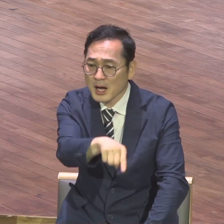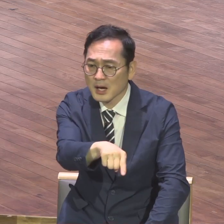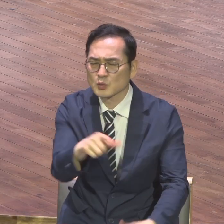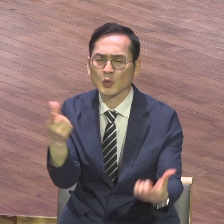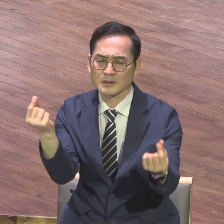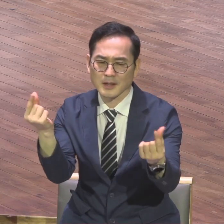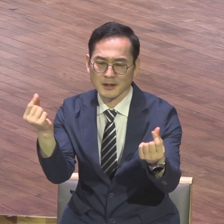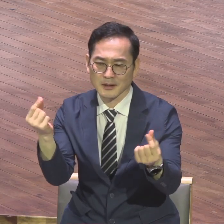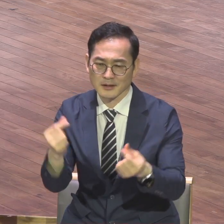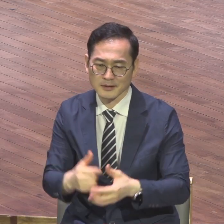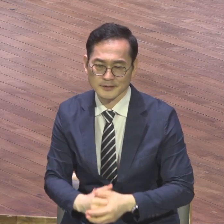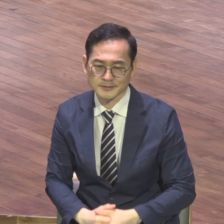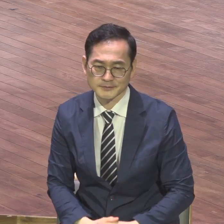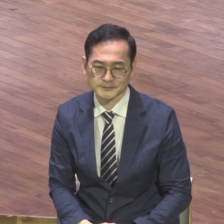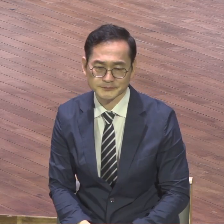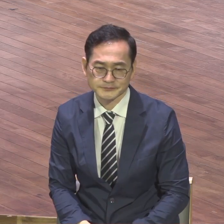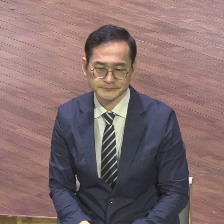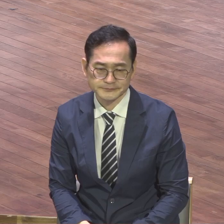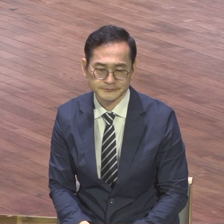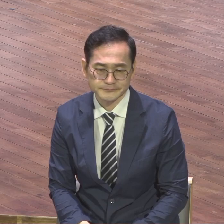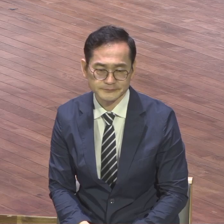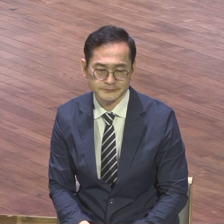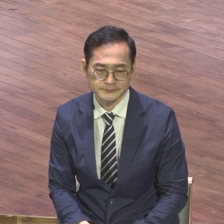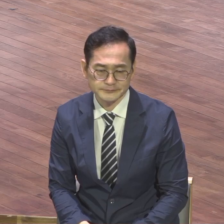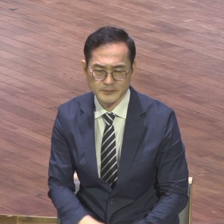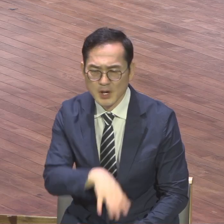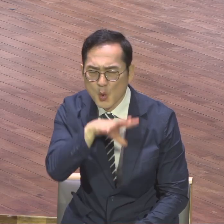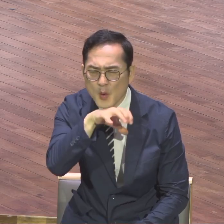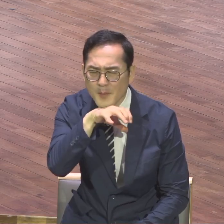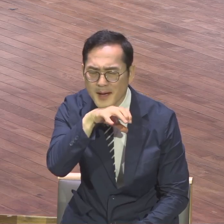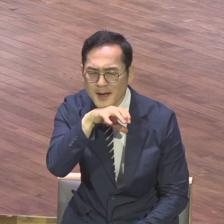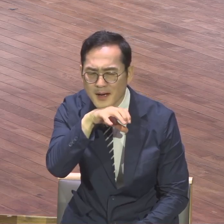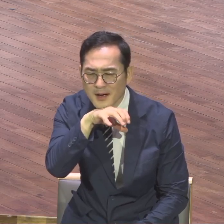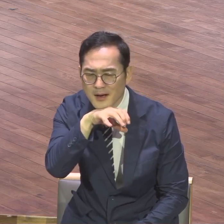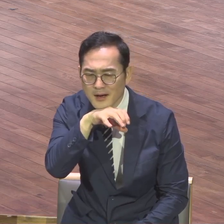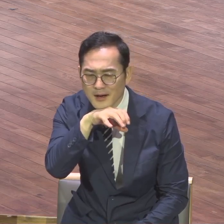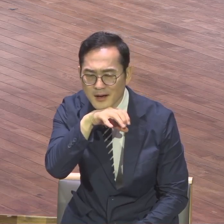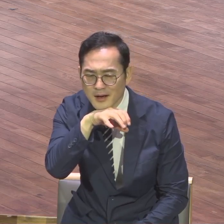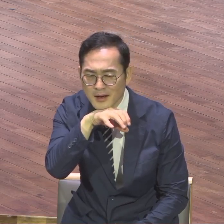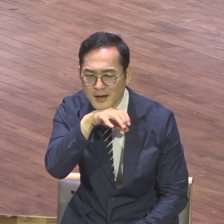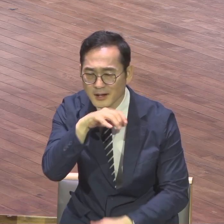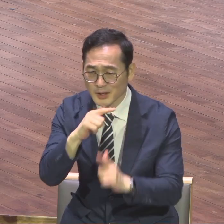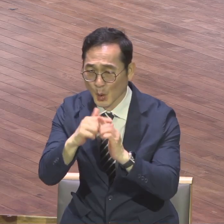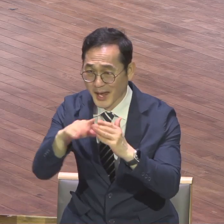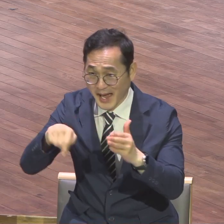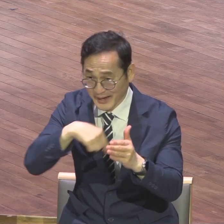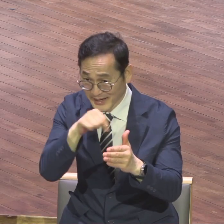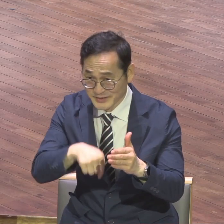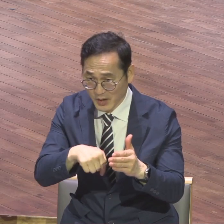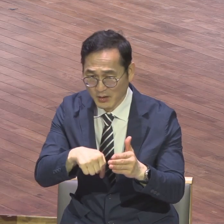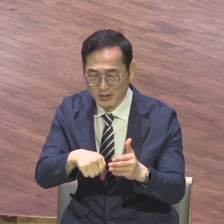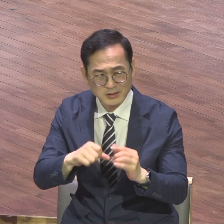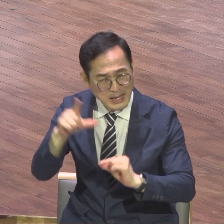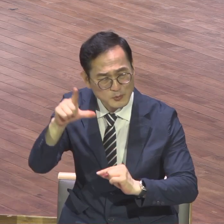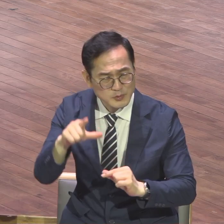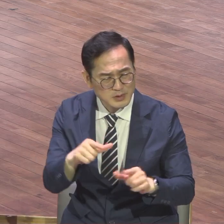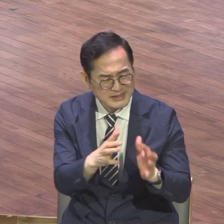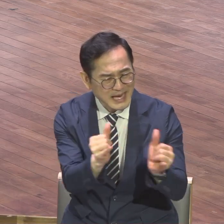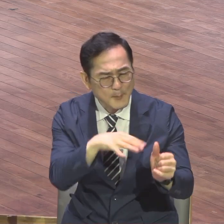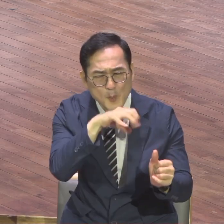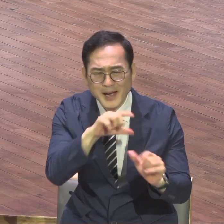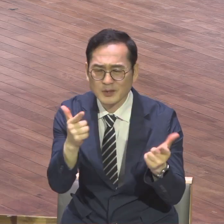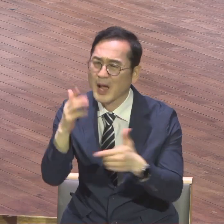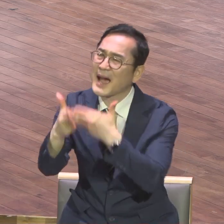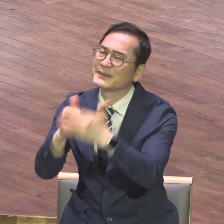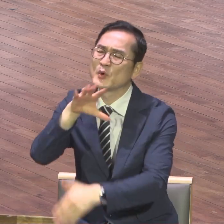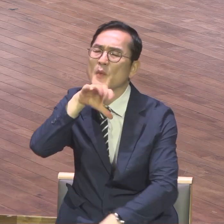그 원망이에요. 원망이라는 것은요. 누구를 원망한 거 그 원망이 아니에요. 교회 안에서는 전부 하나님 원망이었고요.